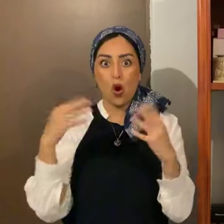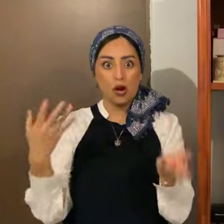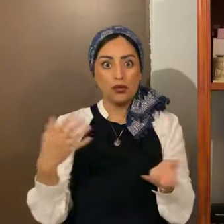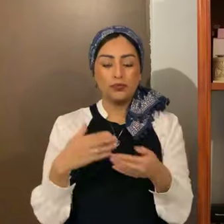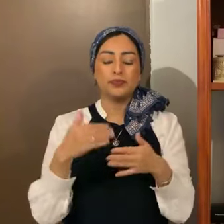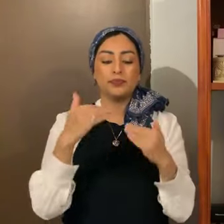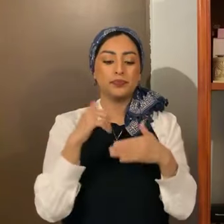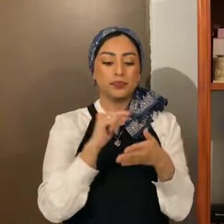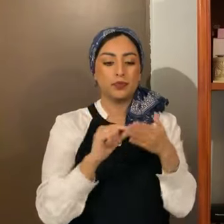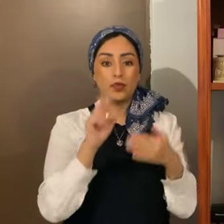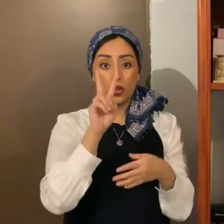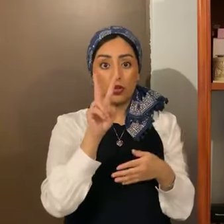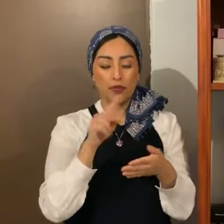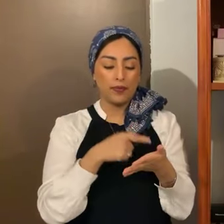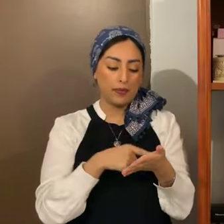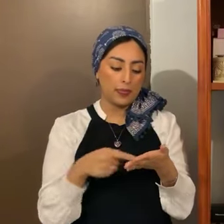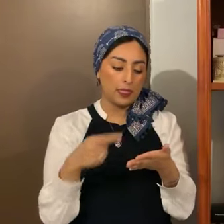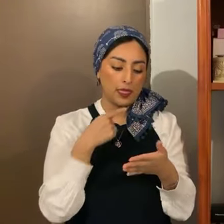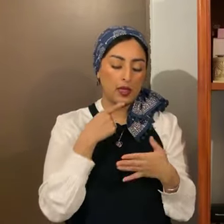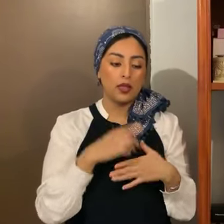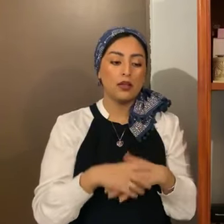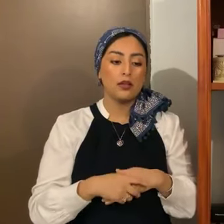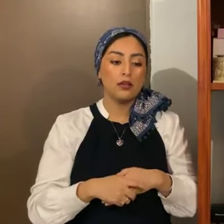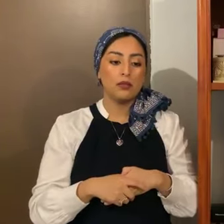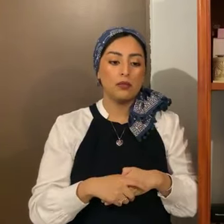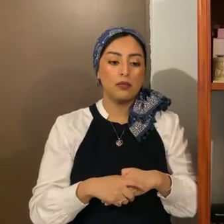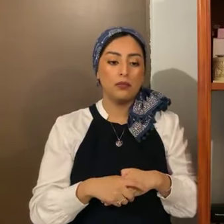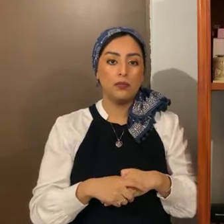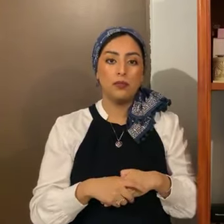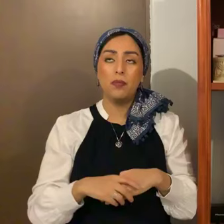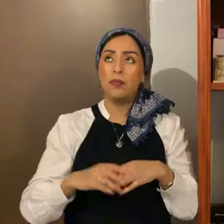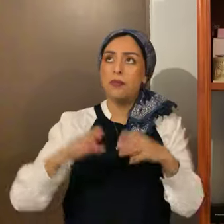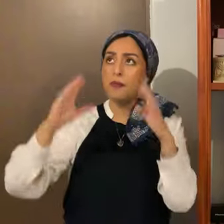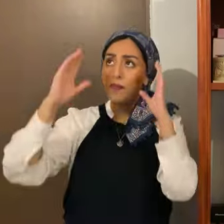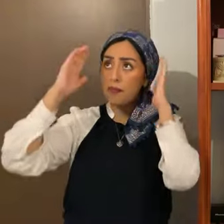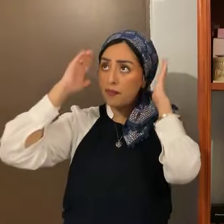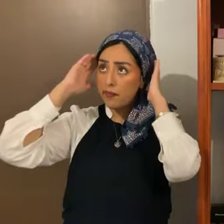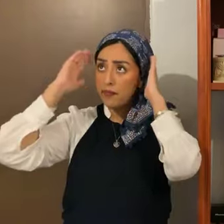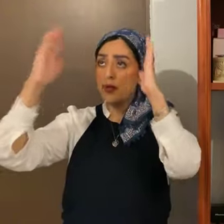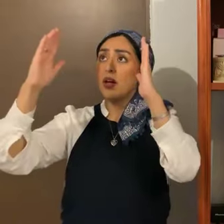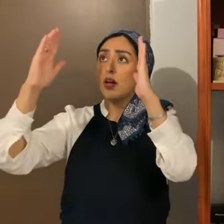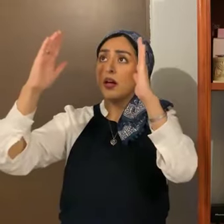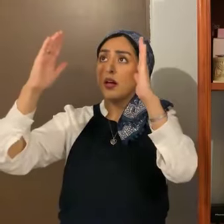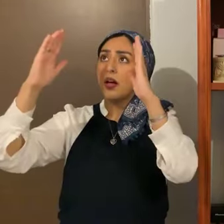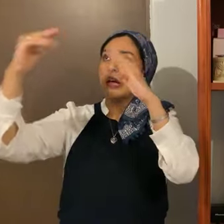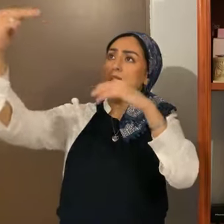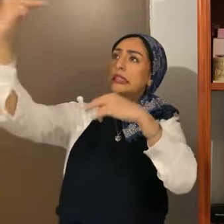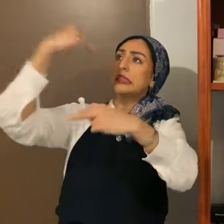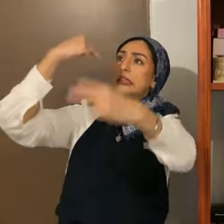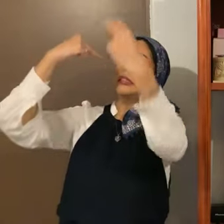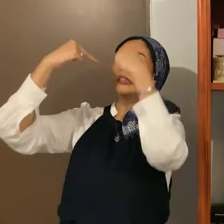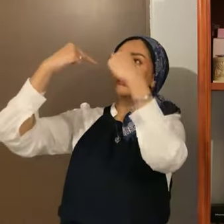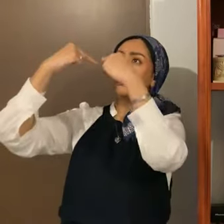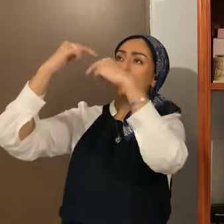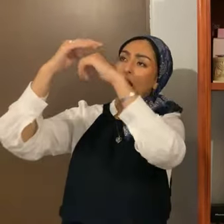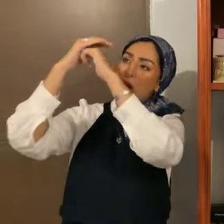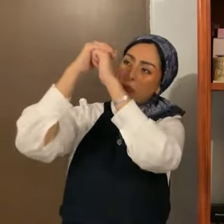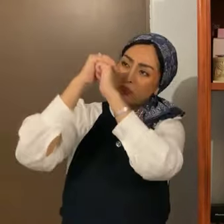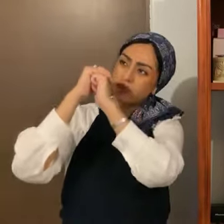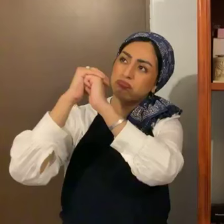2, verso 2. Oh Yahweh, oye mi oración, escucha las razones de mi boca.